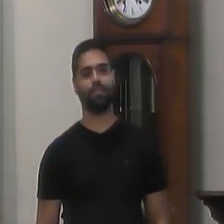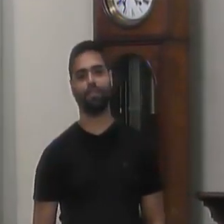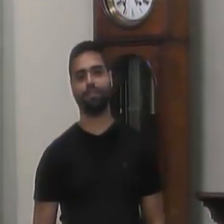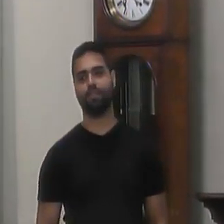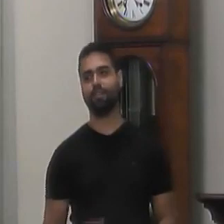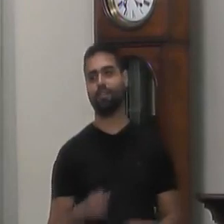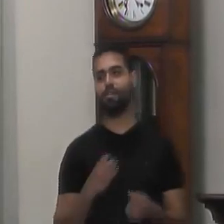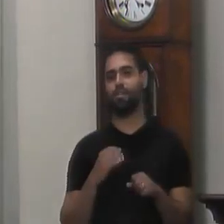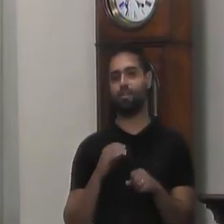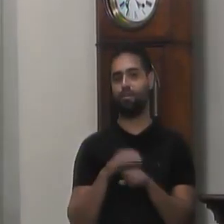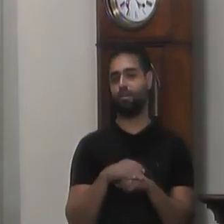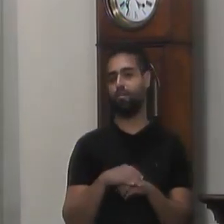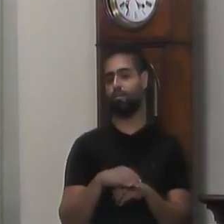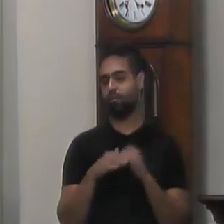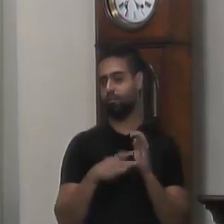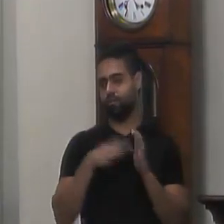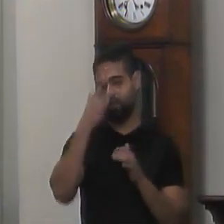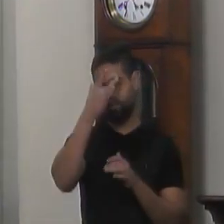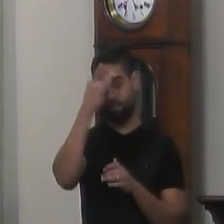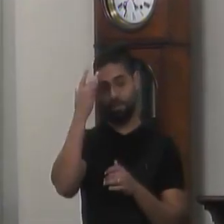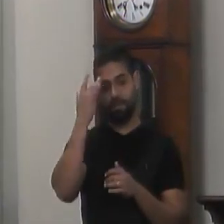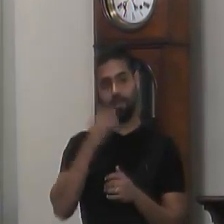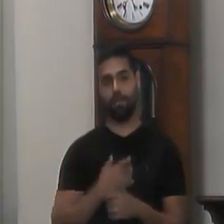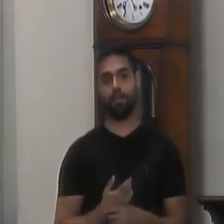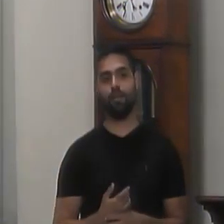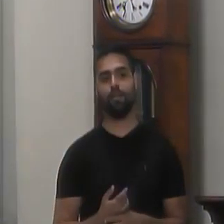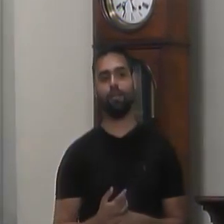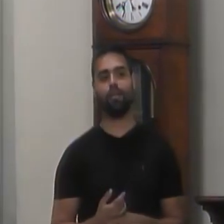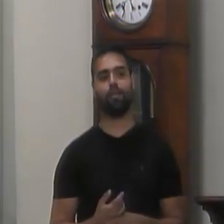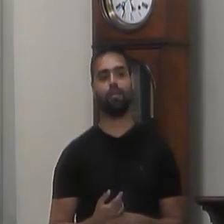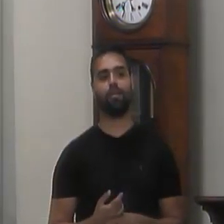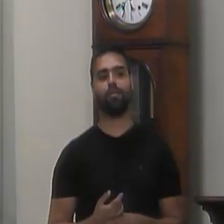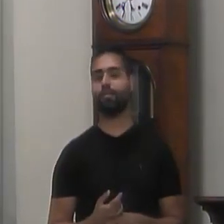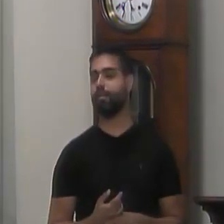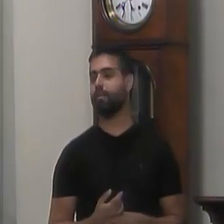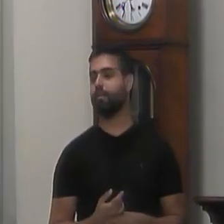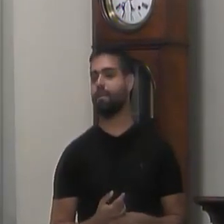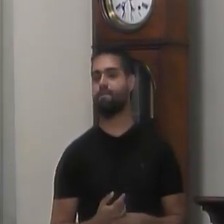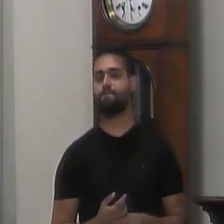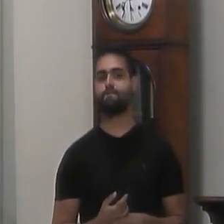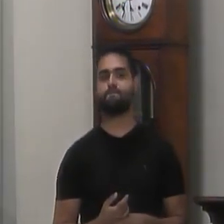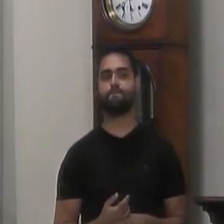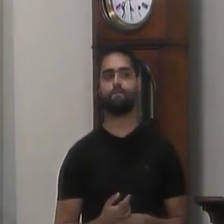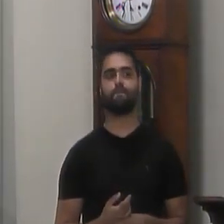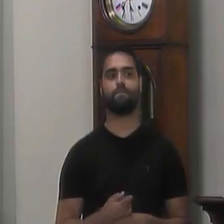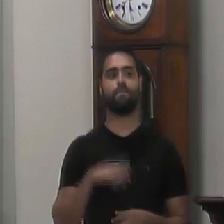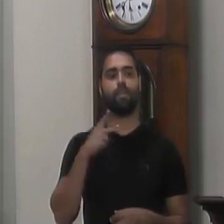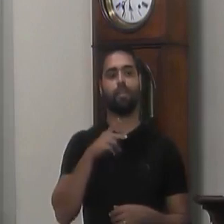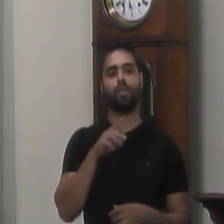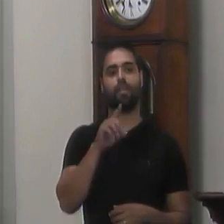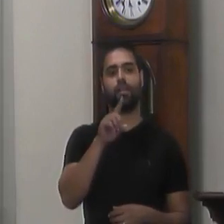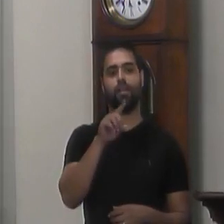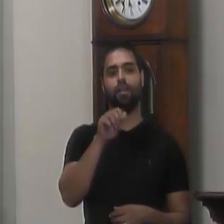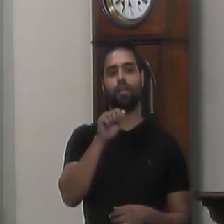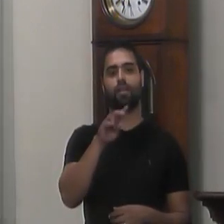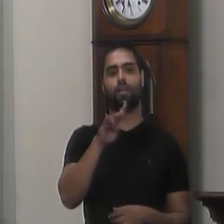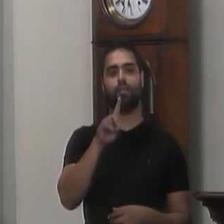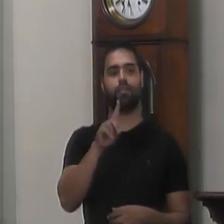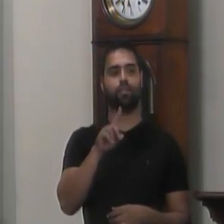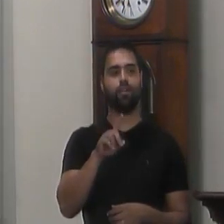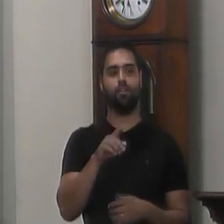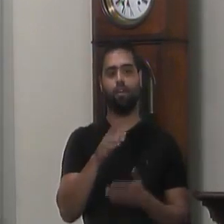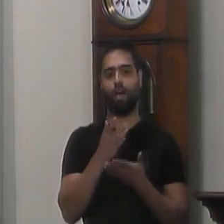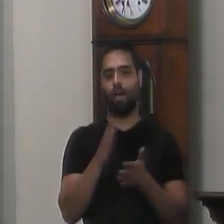Boa noite, presidente, a mesa, vereadores e assistência que nos honra. Já o vereador Deide está falando sobre acabar com a lixeira do bairro